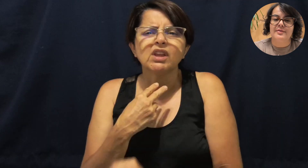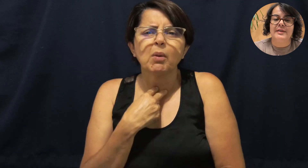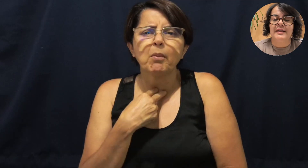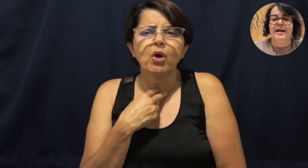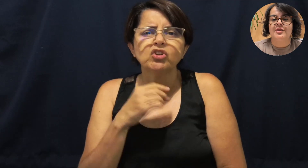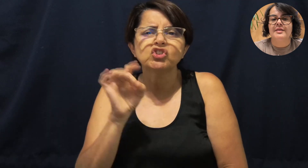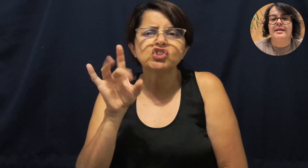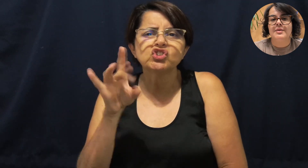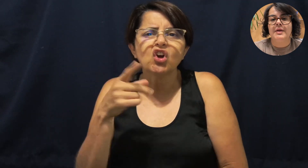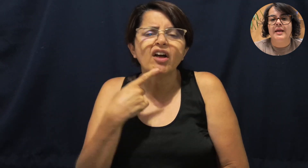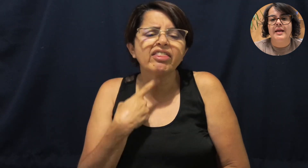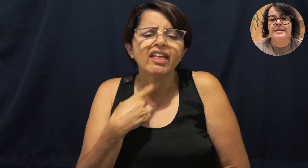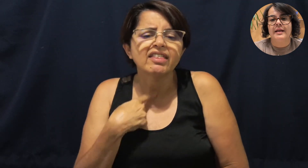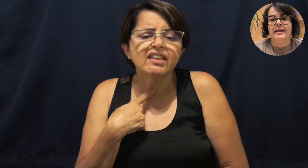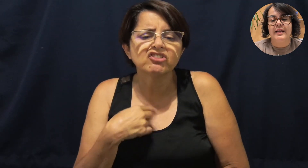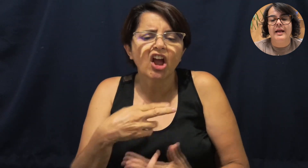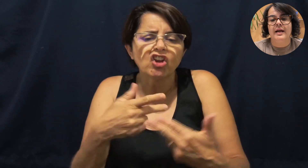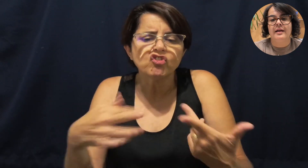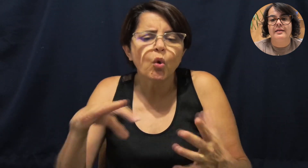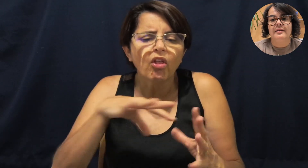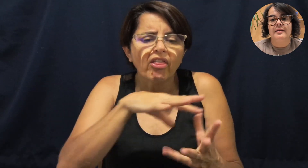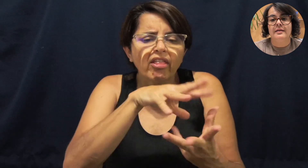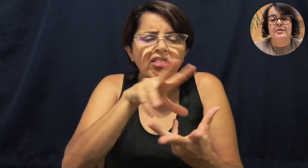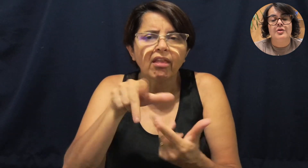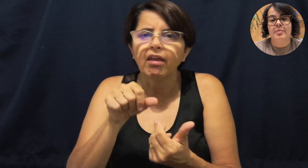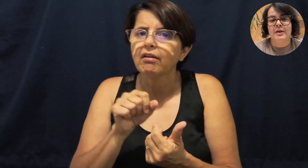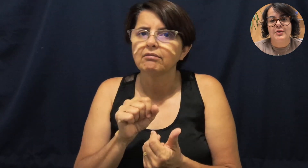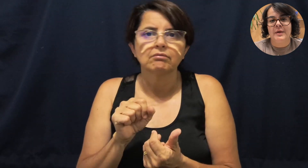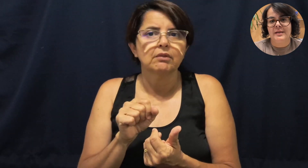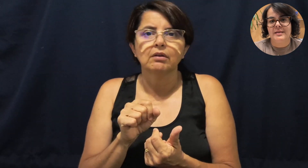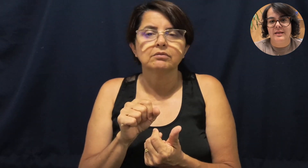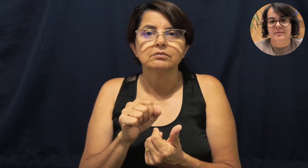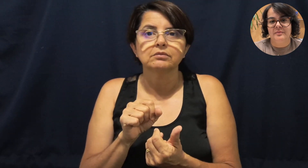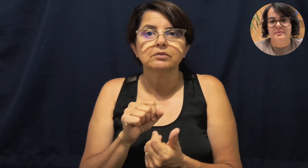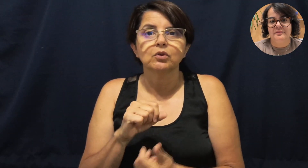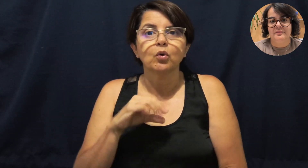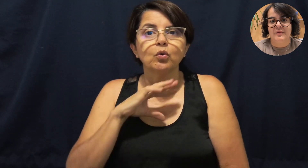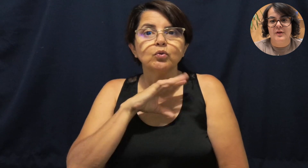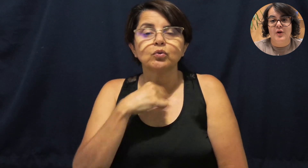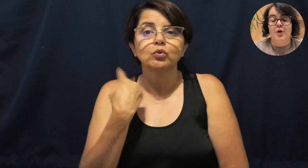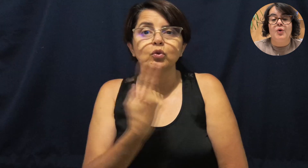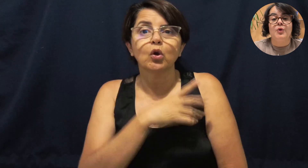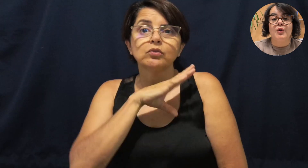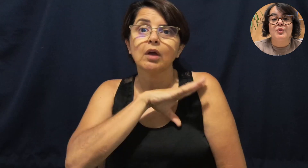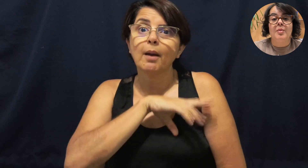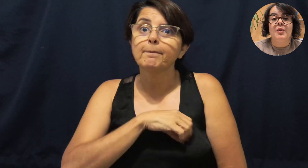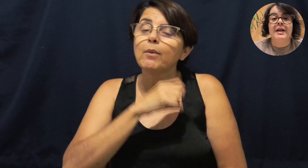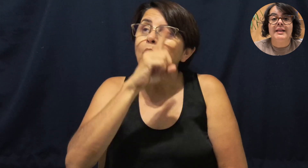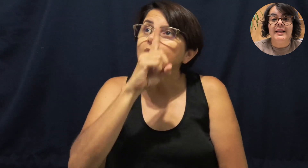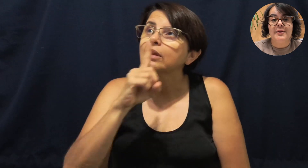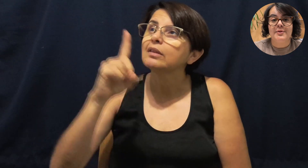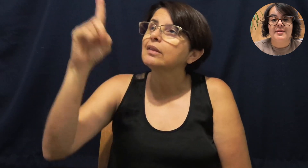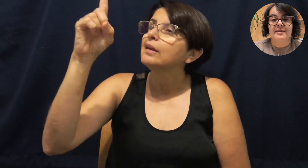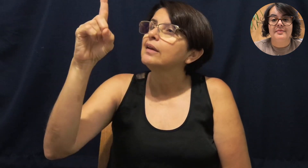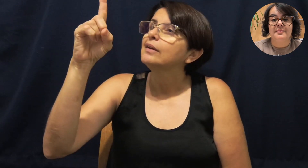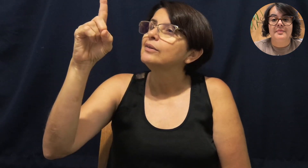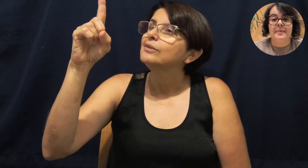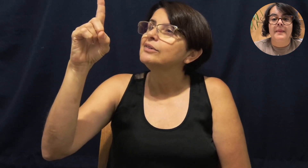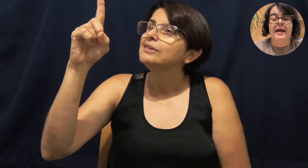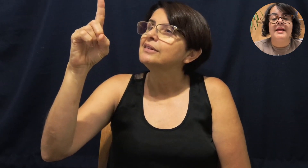querer as vantagens da experiência na Terra somente para si. O nosso amor a